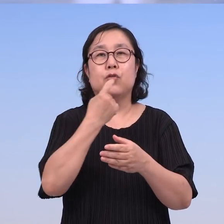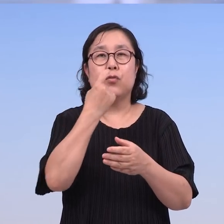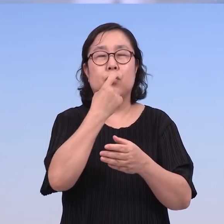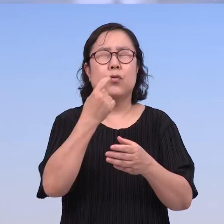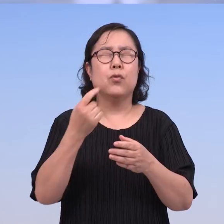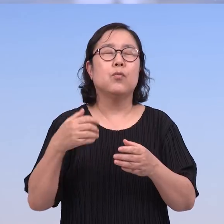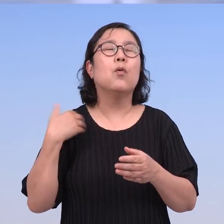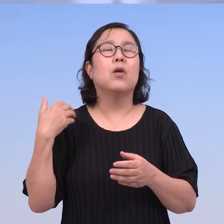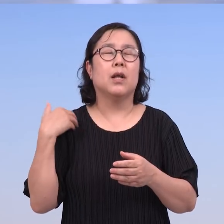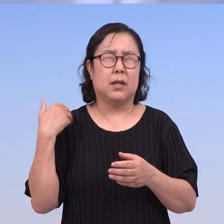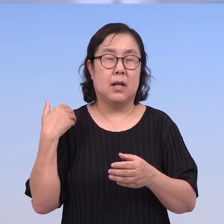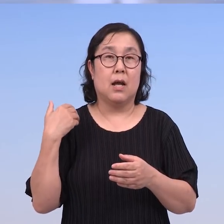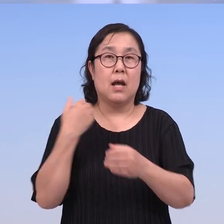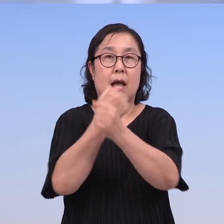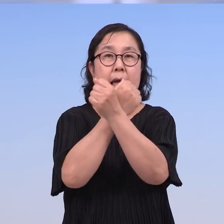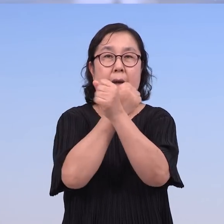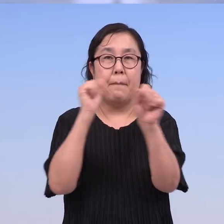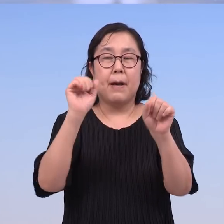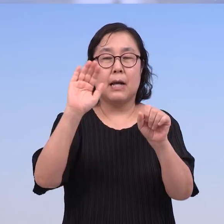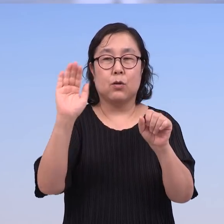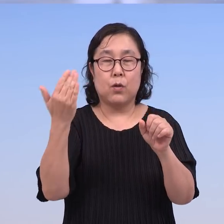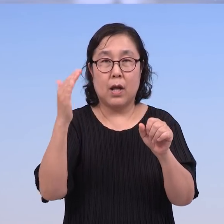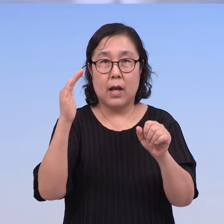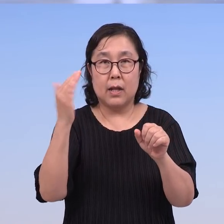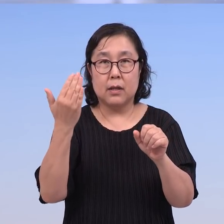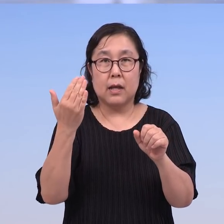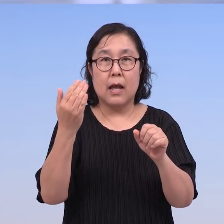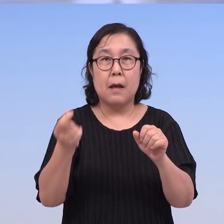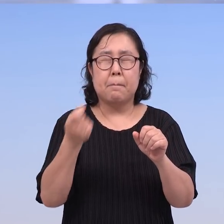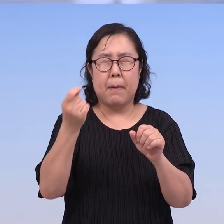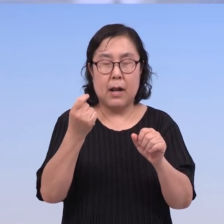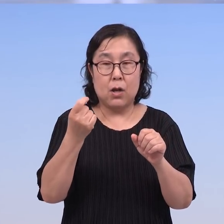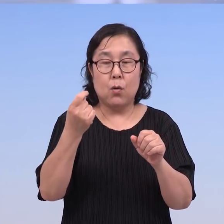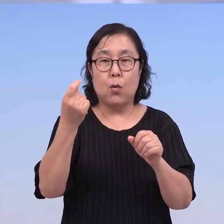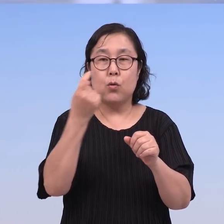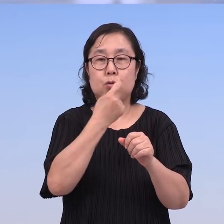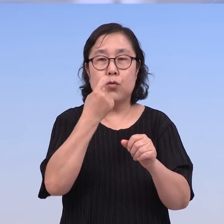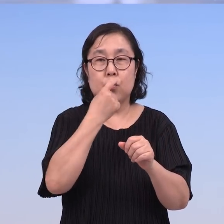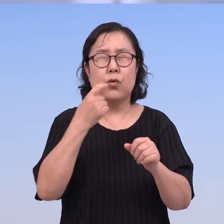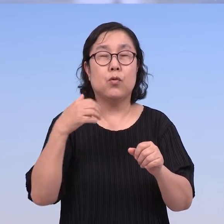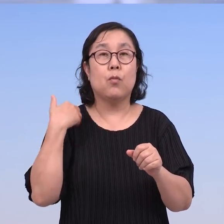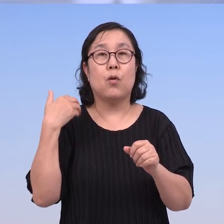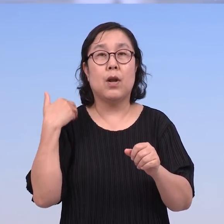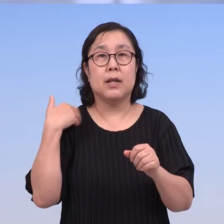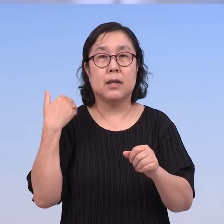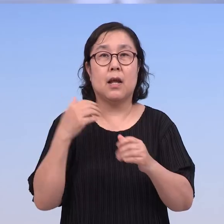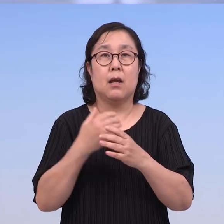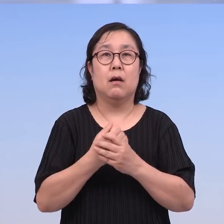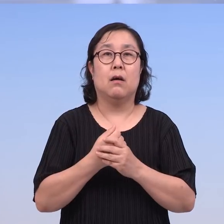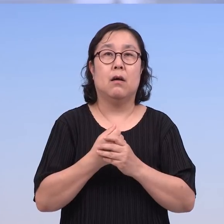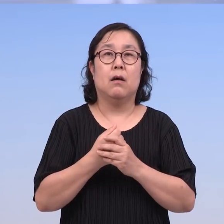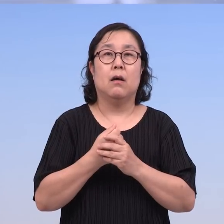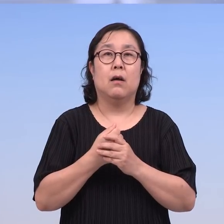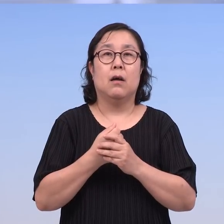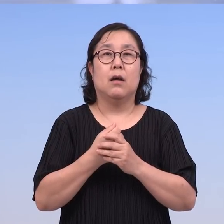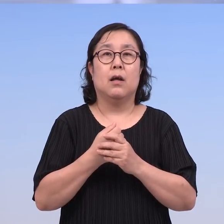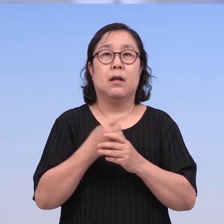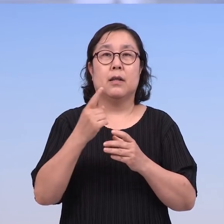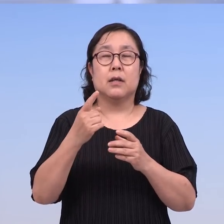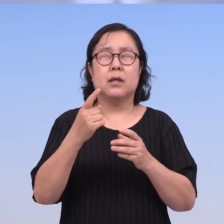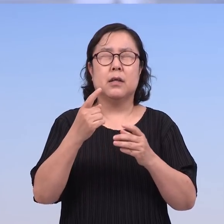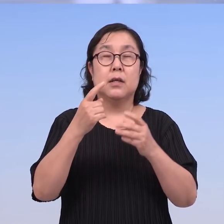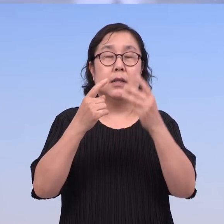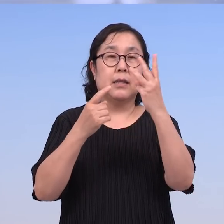해방이 이렇게 빨리 올지 몰랐지. 그러면서 그 다음에 절규하듯이 내뱉는 세 마디 말이 3년이